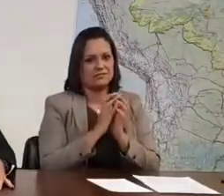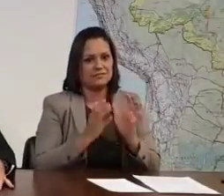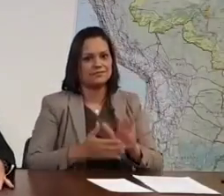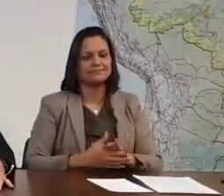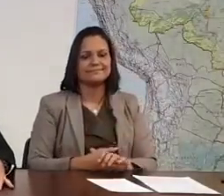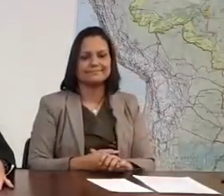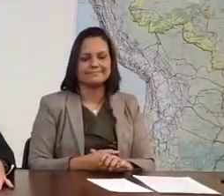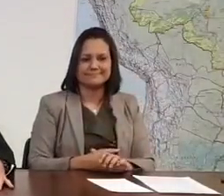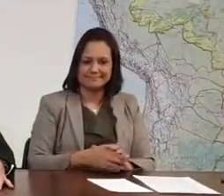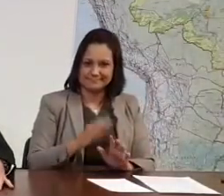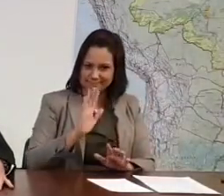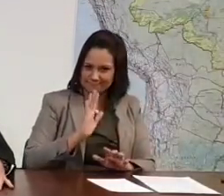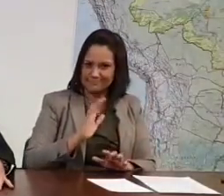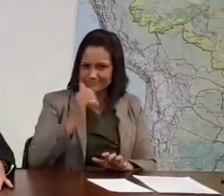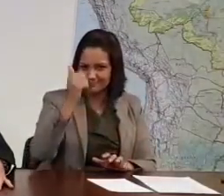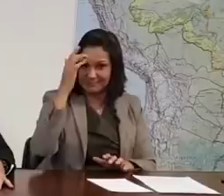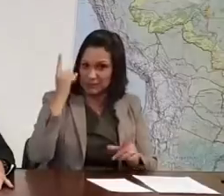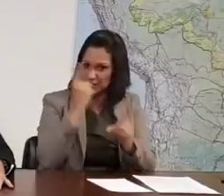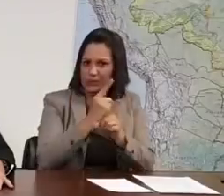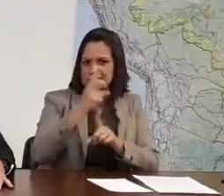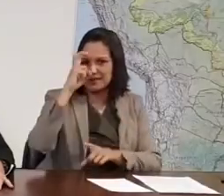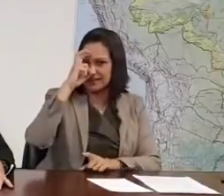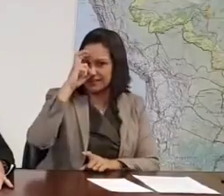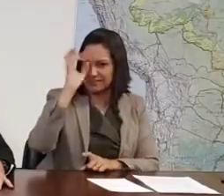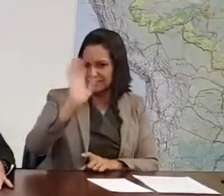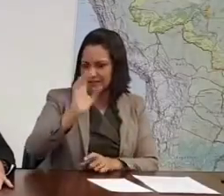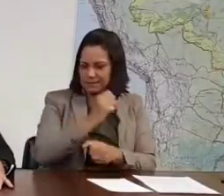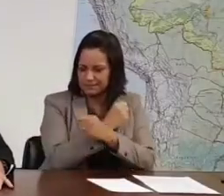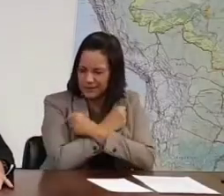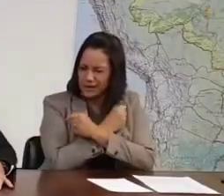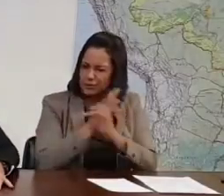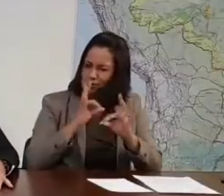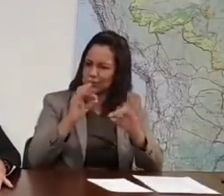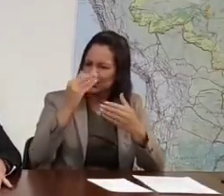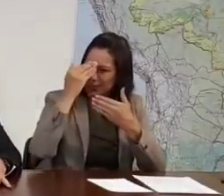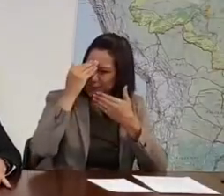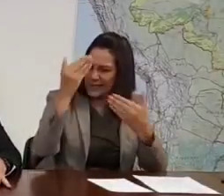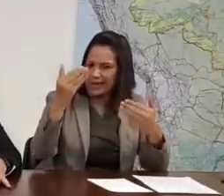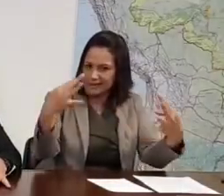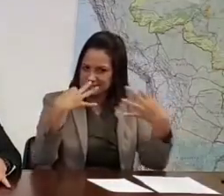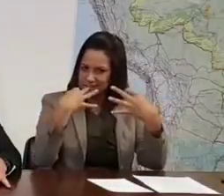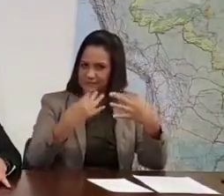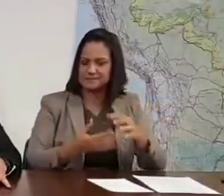Pessoal, até quinta-feira, se Deus quiser. Um abraço a todo mundo, muito obrigado pela audiência.